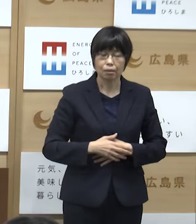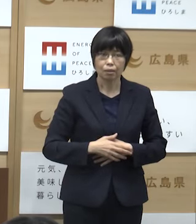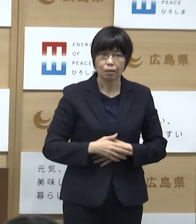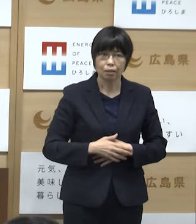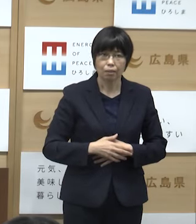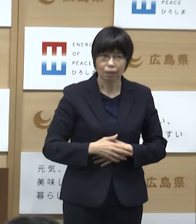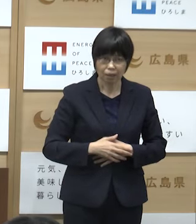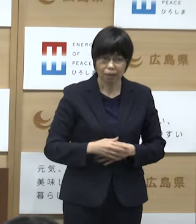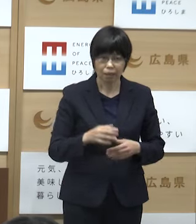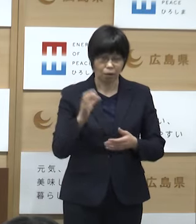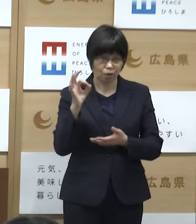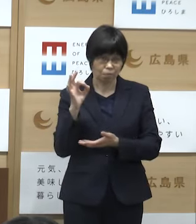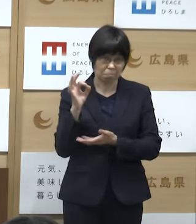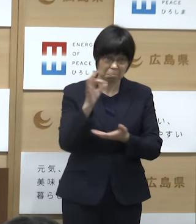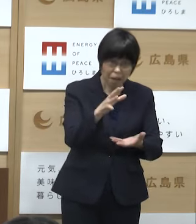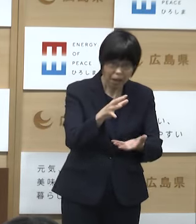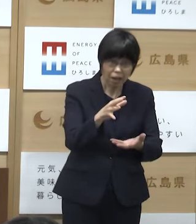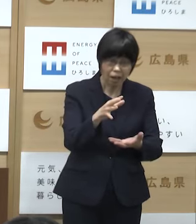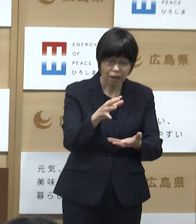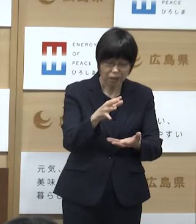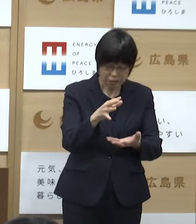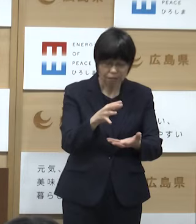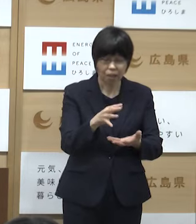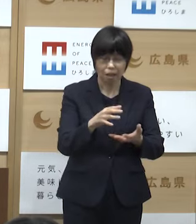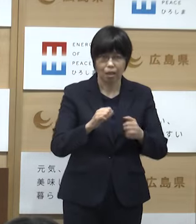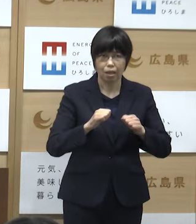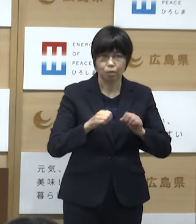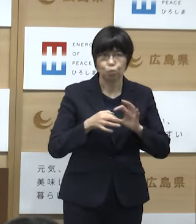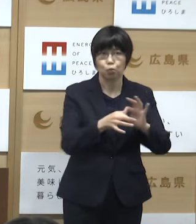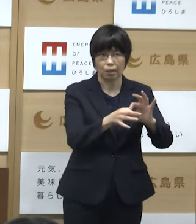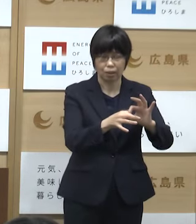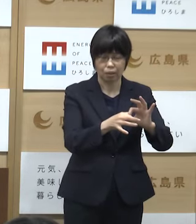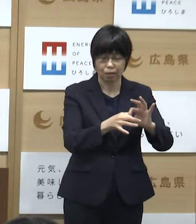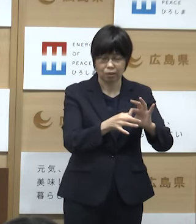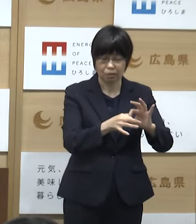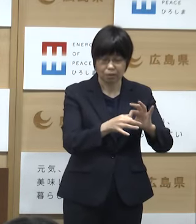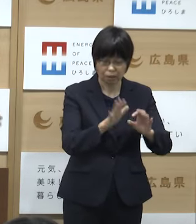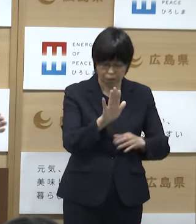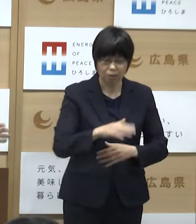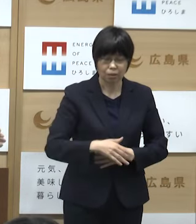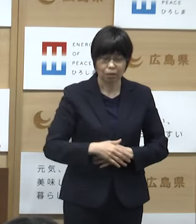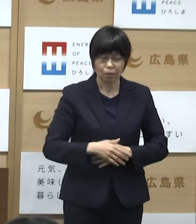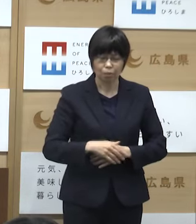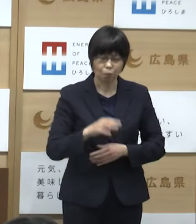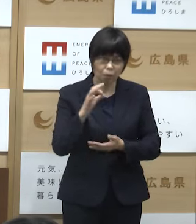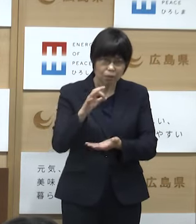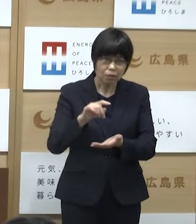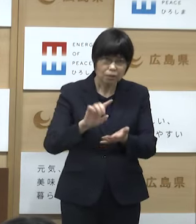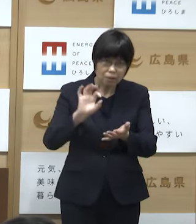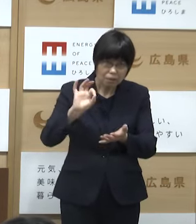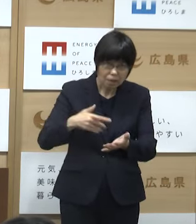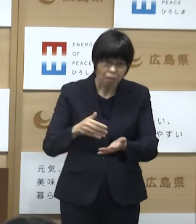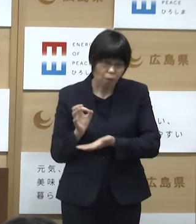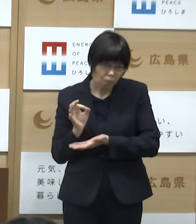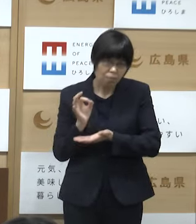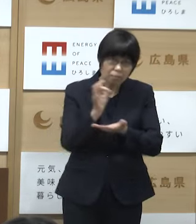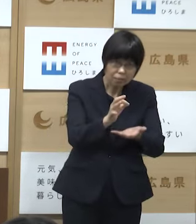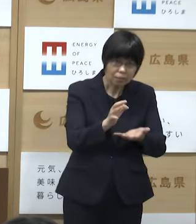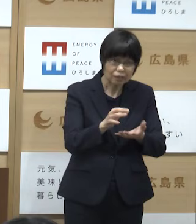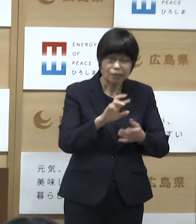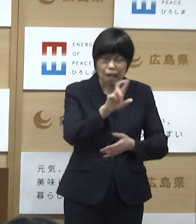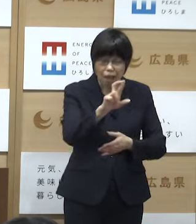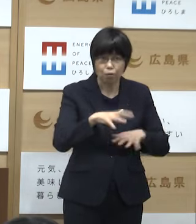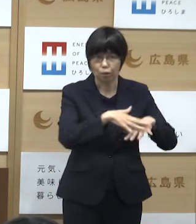大投入をしてやってるわけですよね。でだからもう税金の投入されてるわけですよ、 JR について